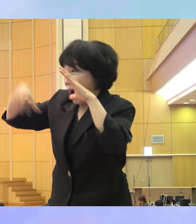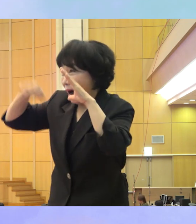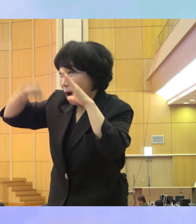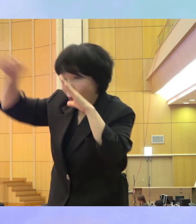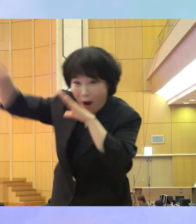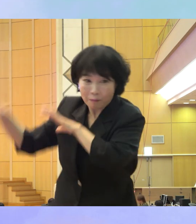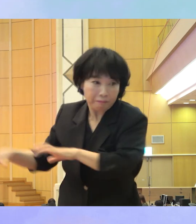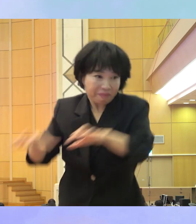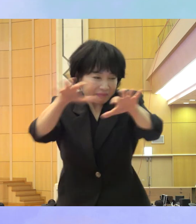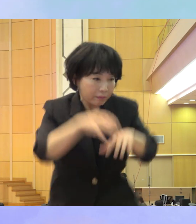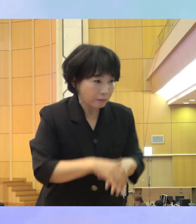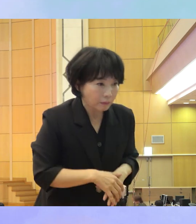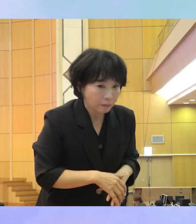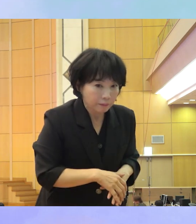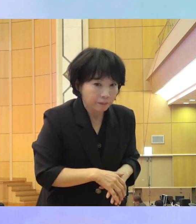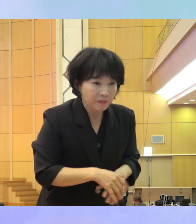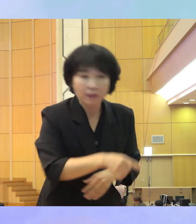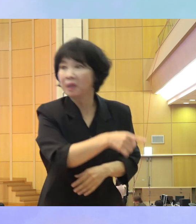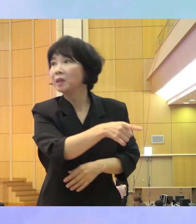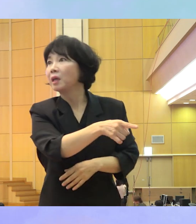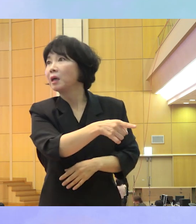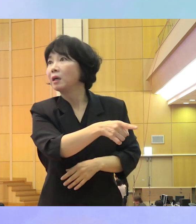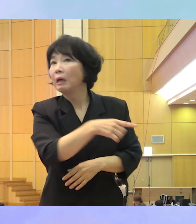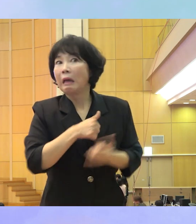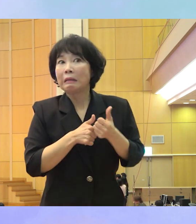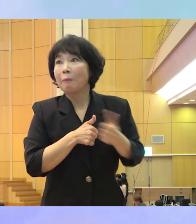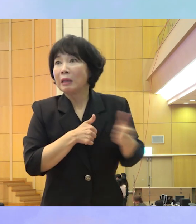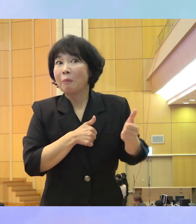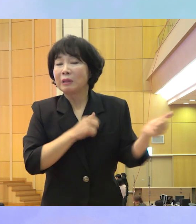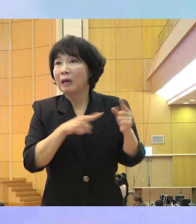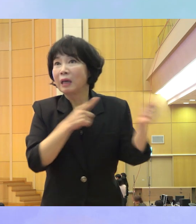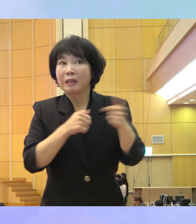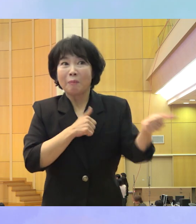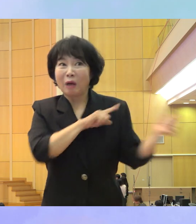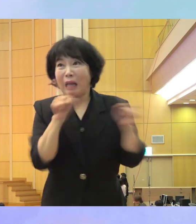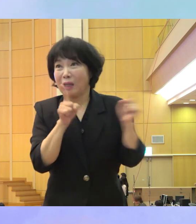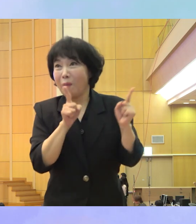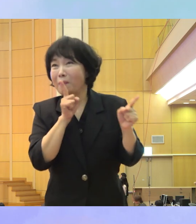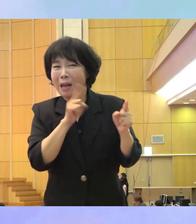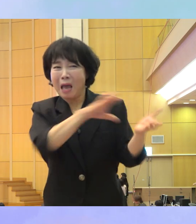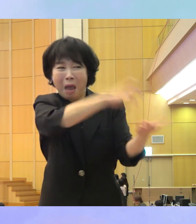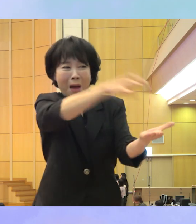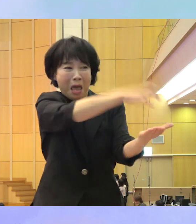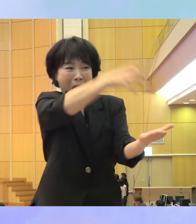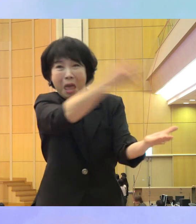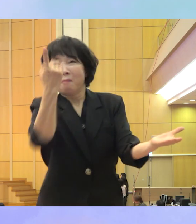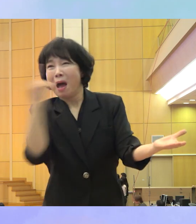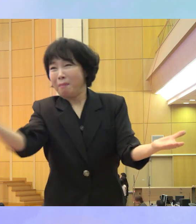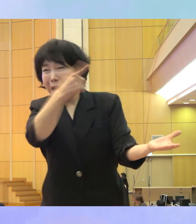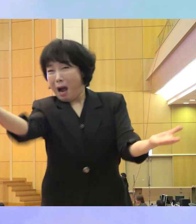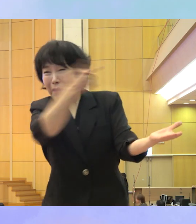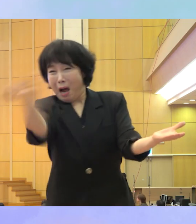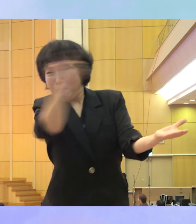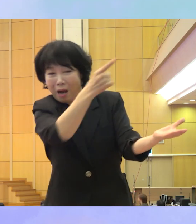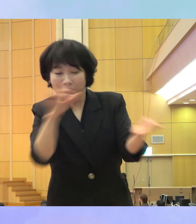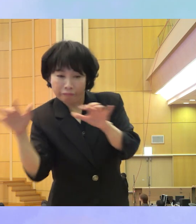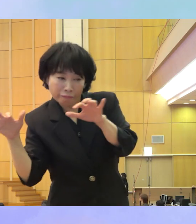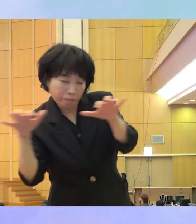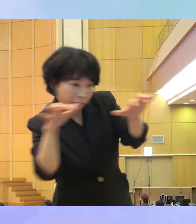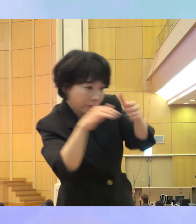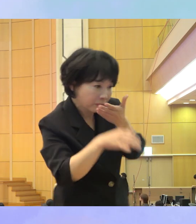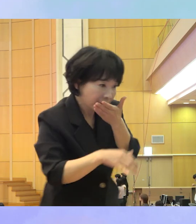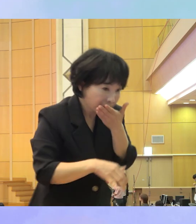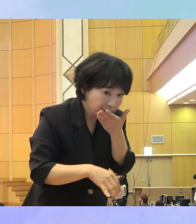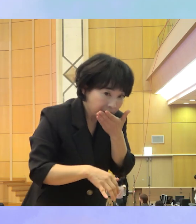말하기를, 지금 우리 남편 살았나 봐요. 가서 관뚜껑 좀 열어보세요. 그래서 같이 막 가족들 들어가가지고